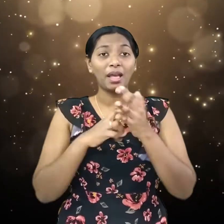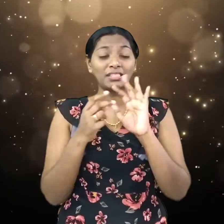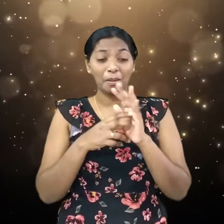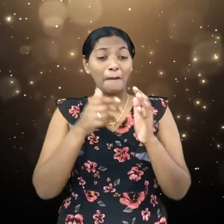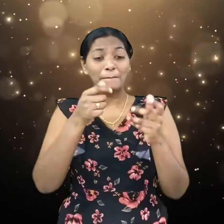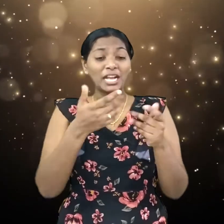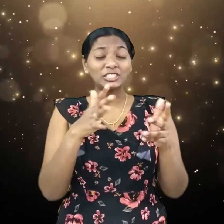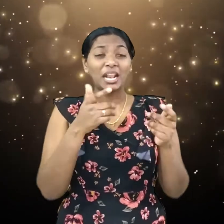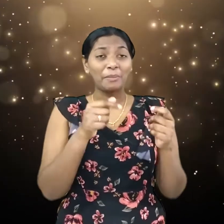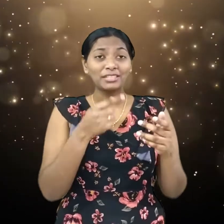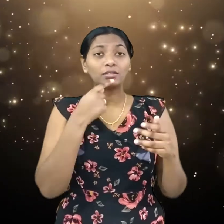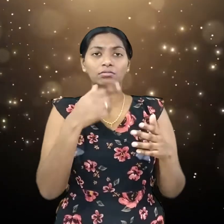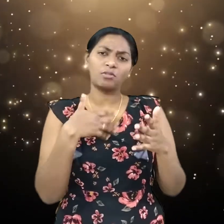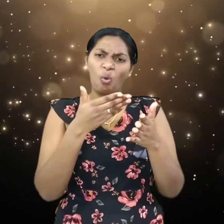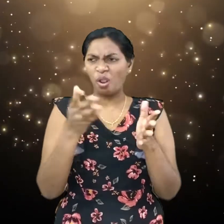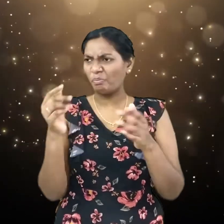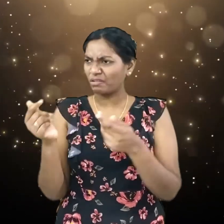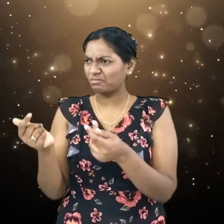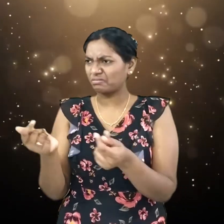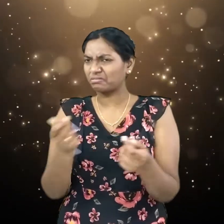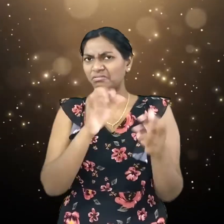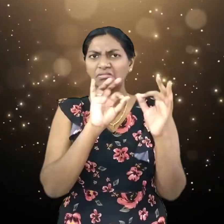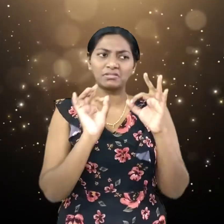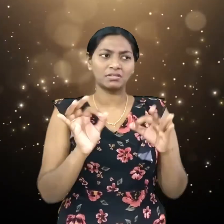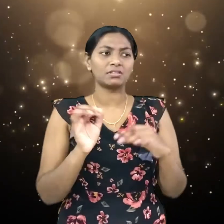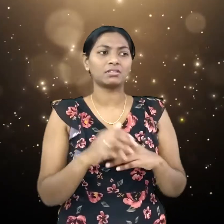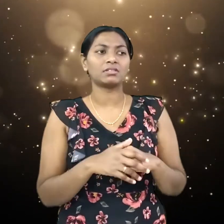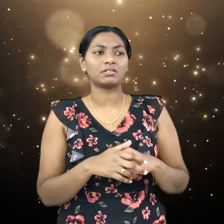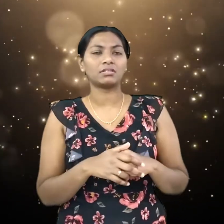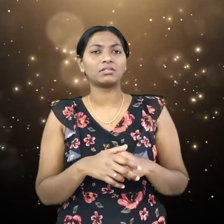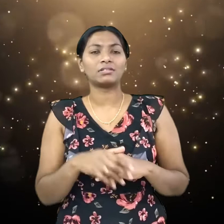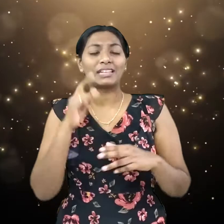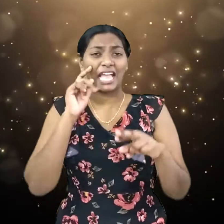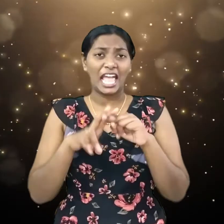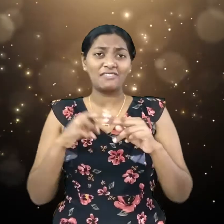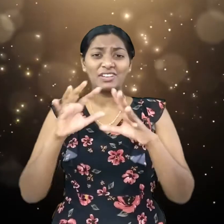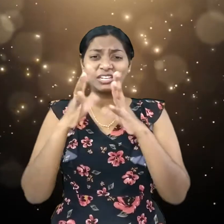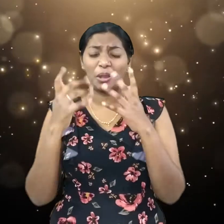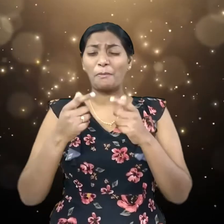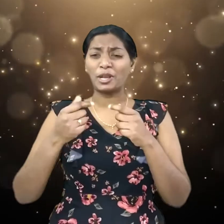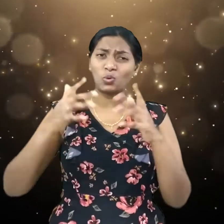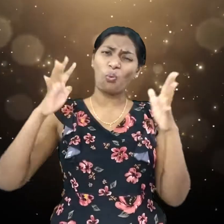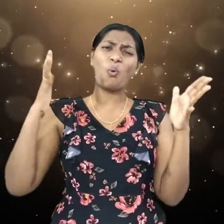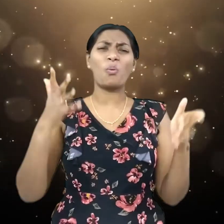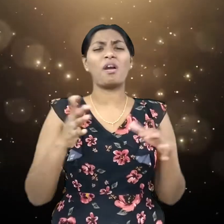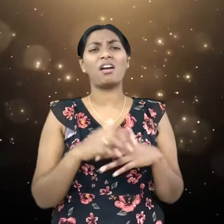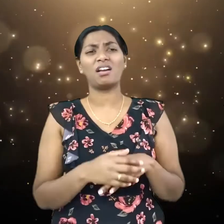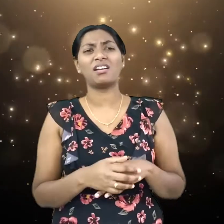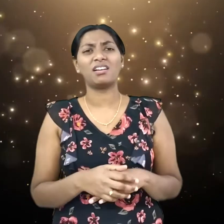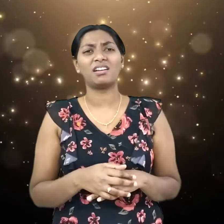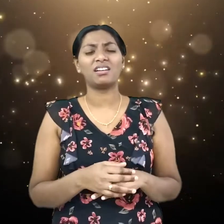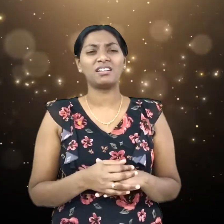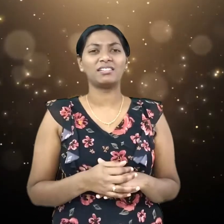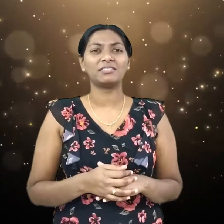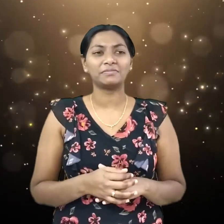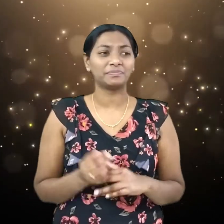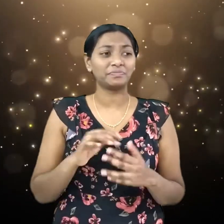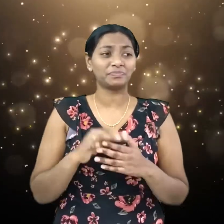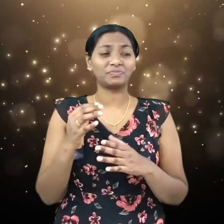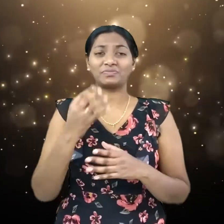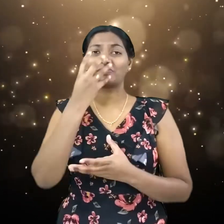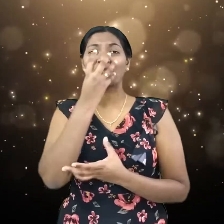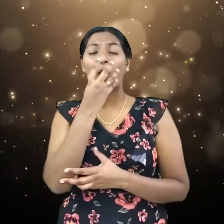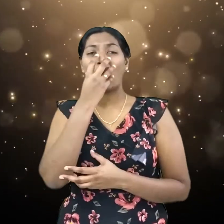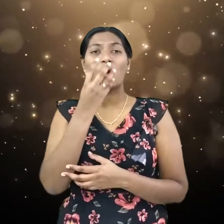तो ये कह रहे हैं पैसा नहीं, मैंने कि मुझे सब जगह पैसा दिखाई देता पाए, तो नहीं इतना दुनिया में पैसा नहीं, मैंने दुनिया में बहुत पैसा पाया,